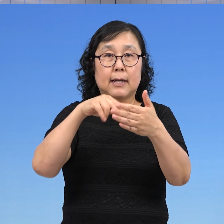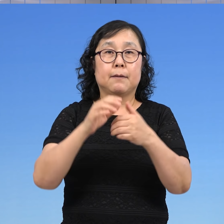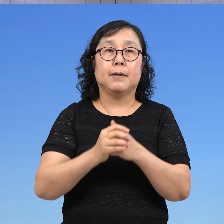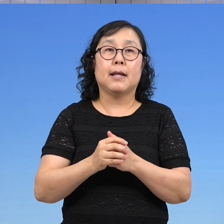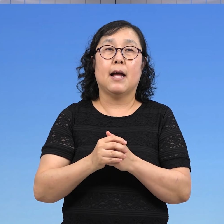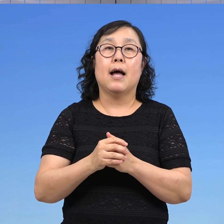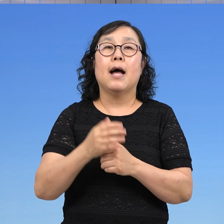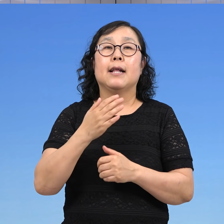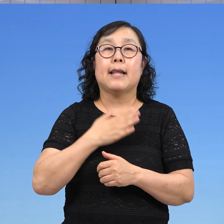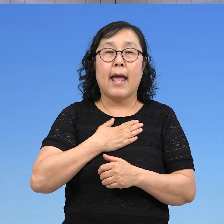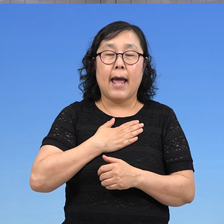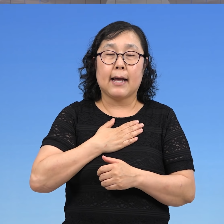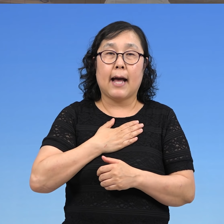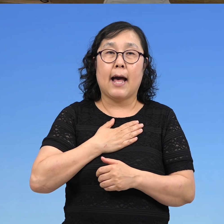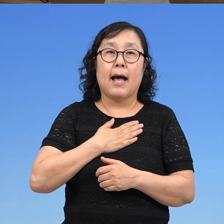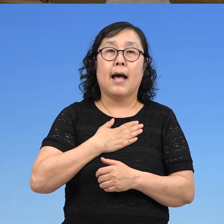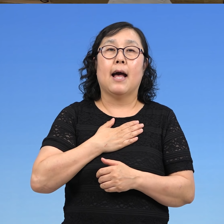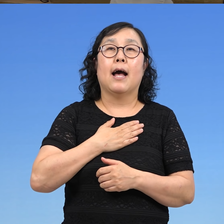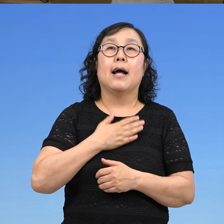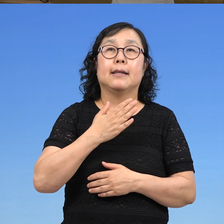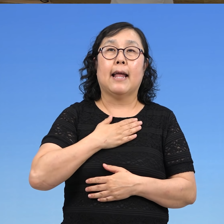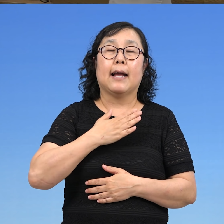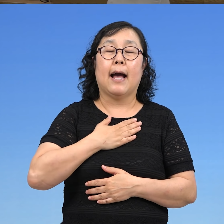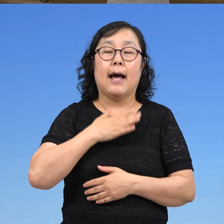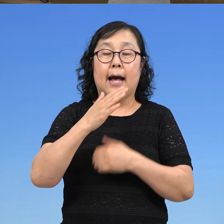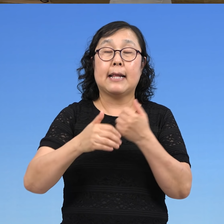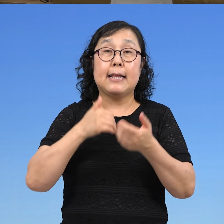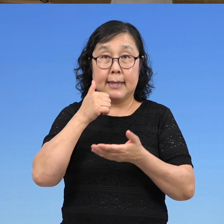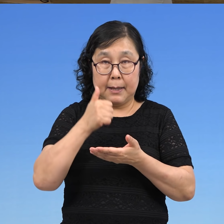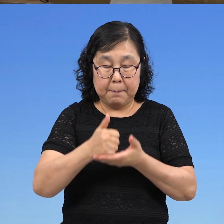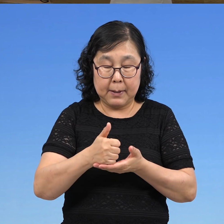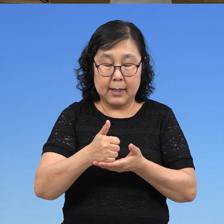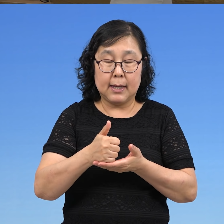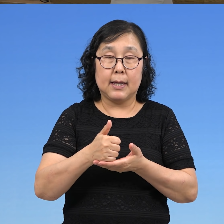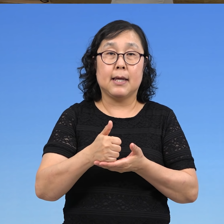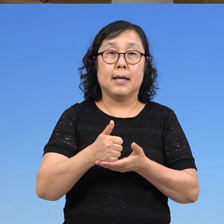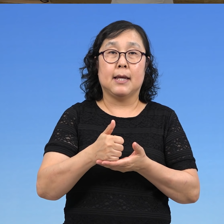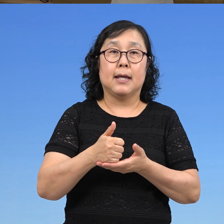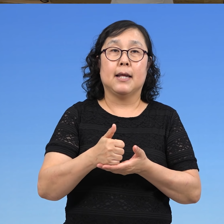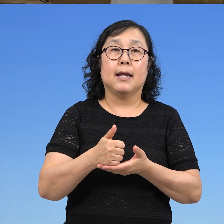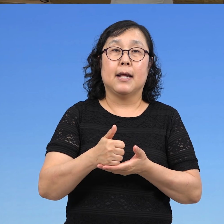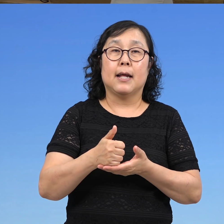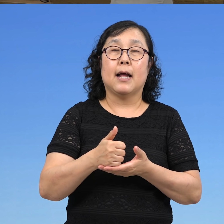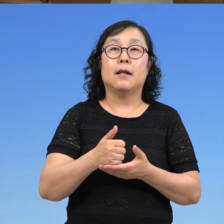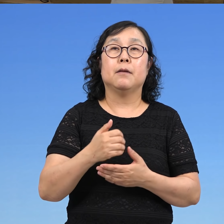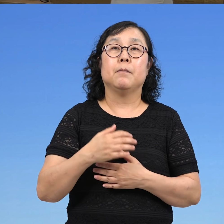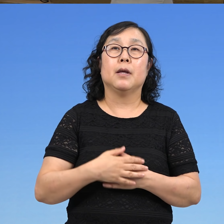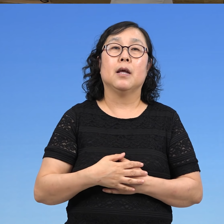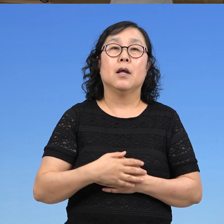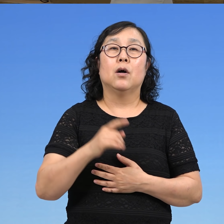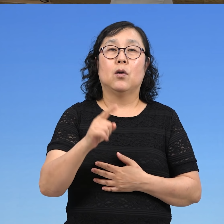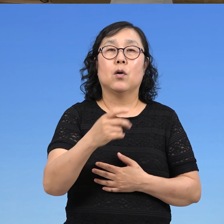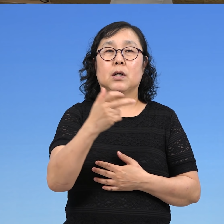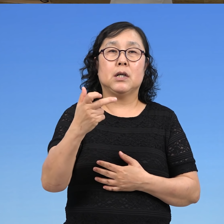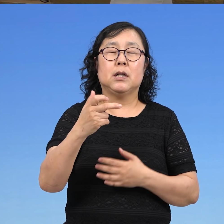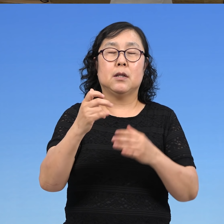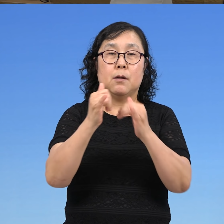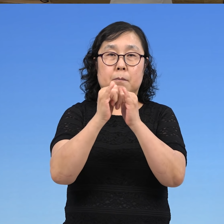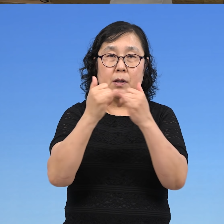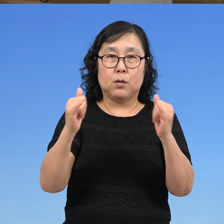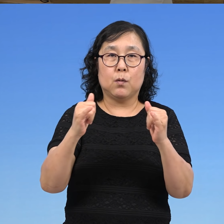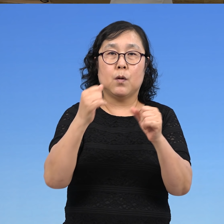마무리하겠습니다 자 보십시오 내가 여호와 하나님을 두고 하는 당신의 표현입니다 내가